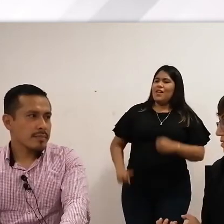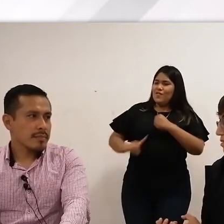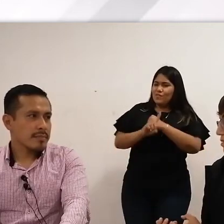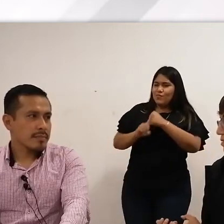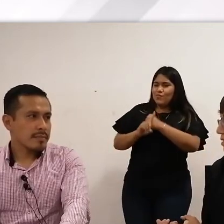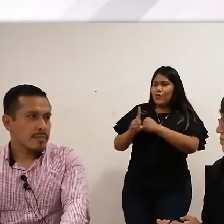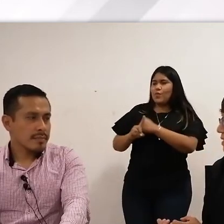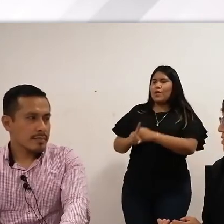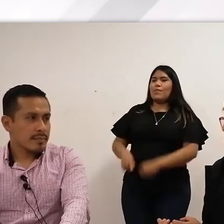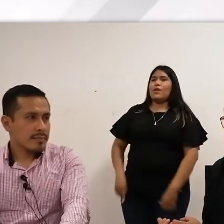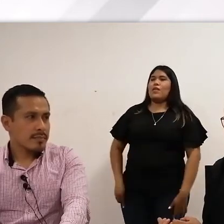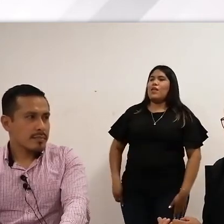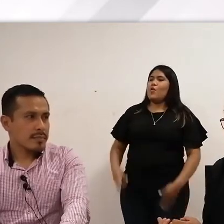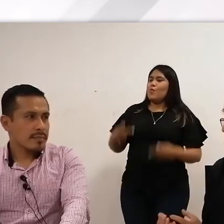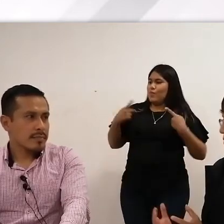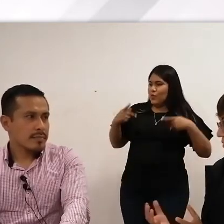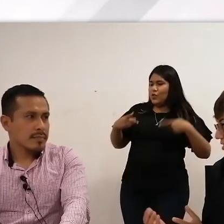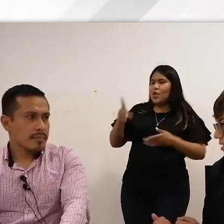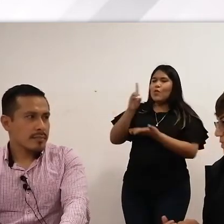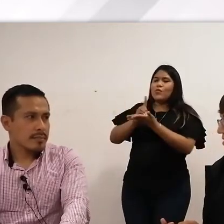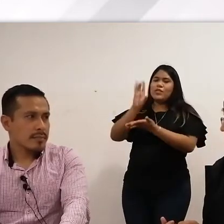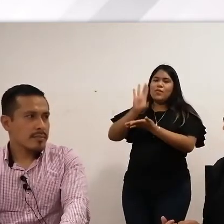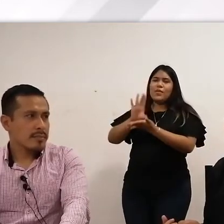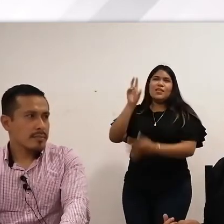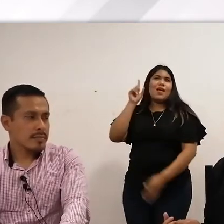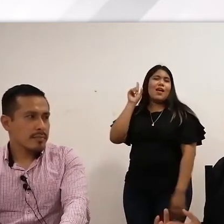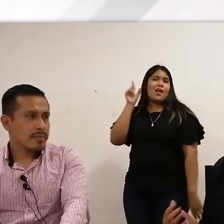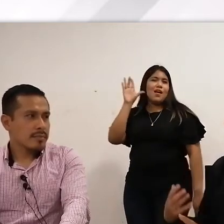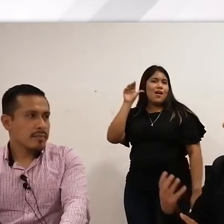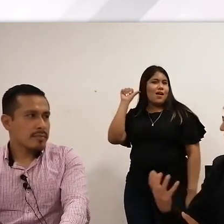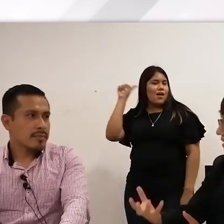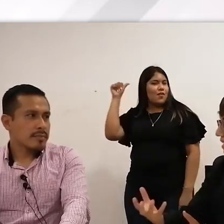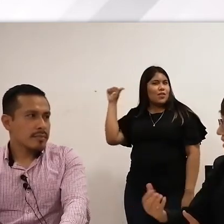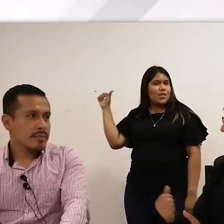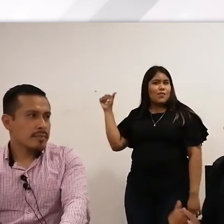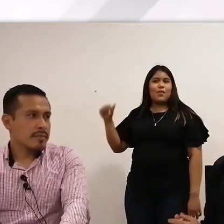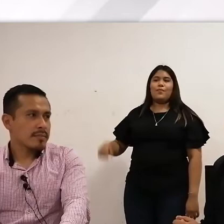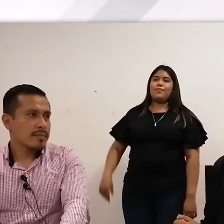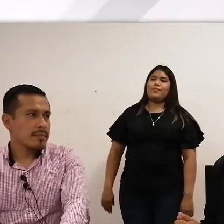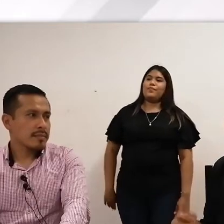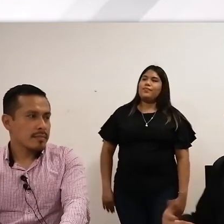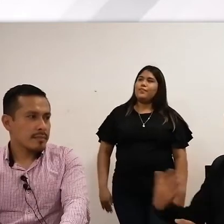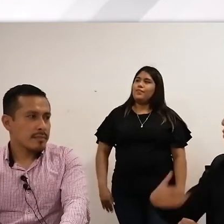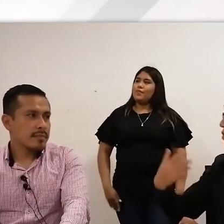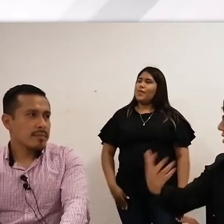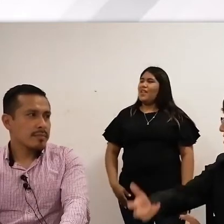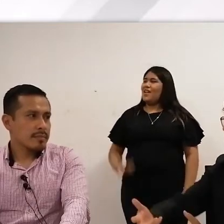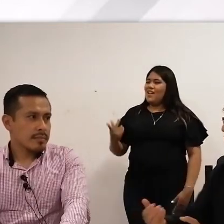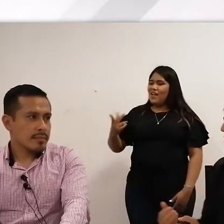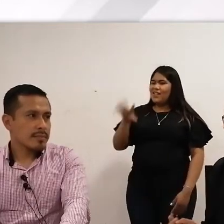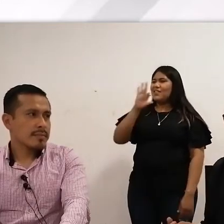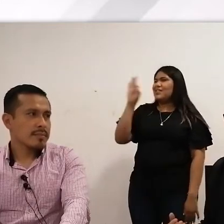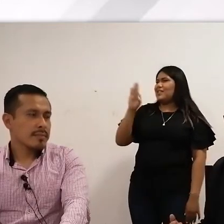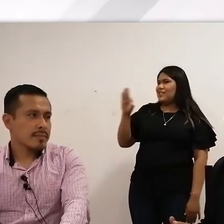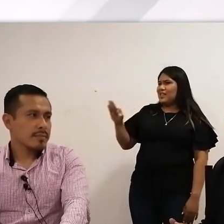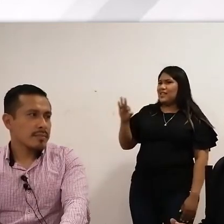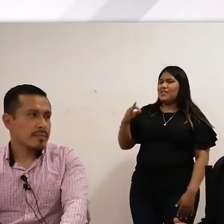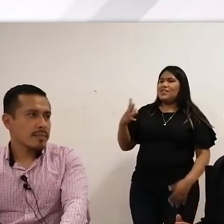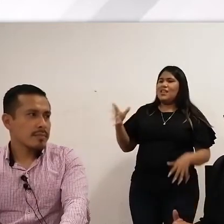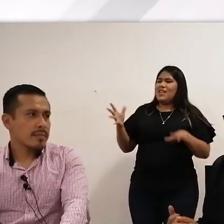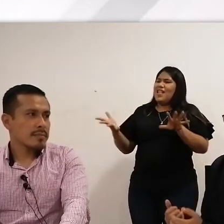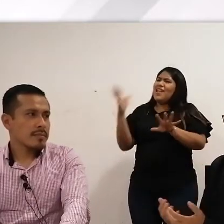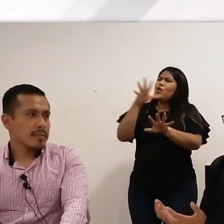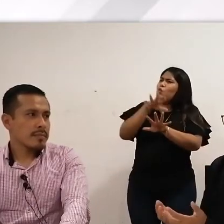a una persona con discapacidad al exterior, que se sume a la sociedad.